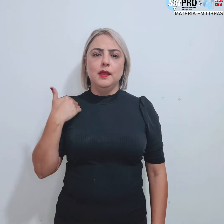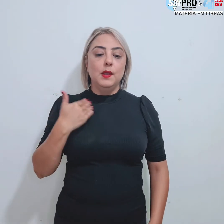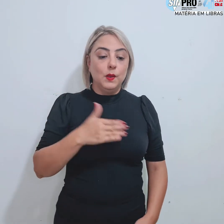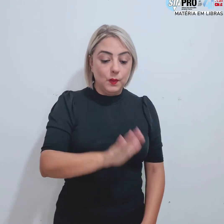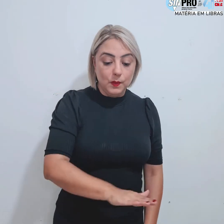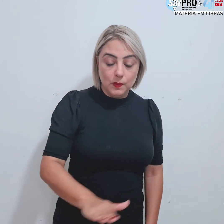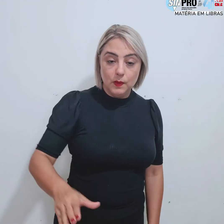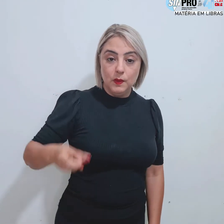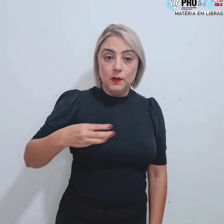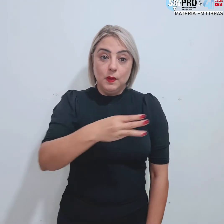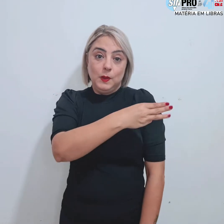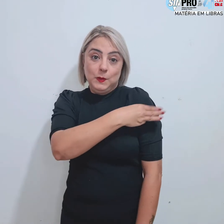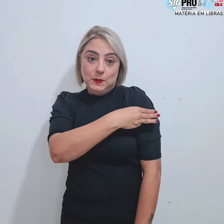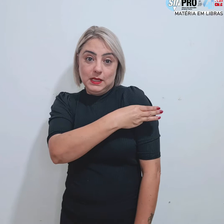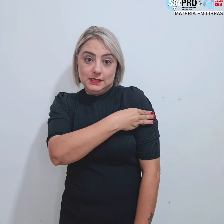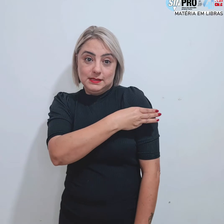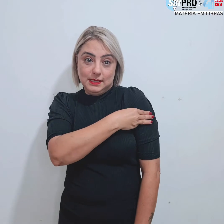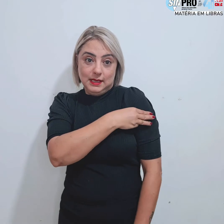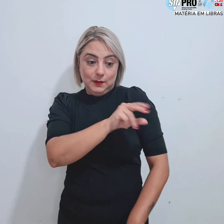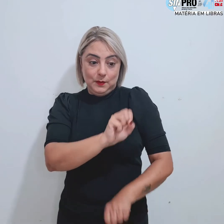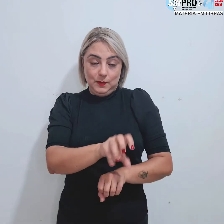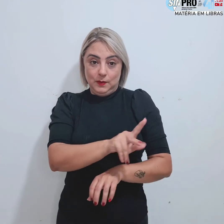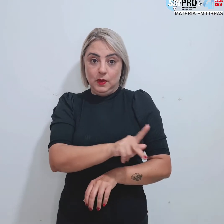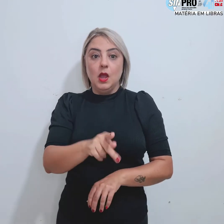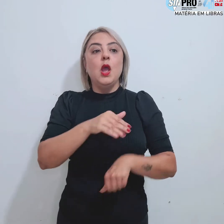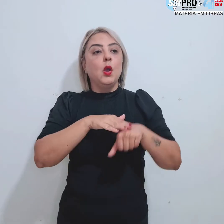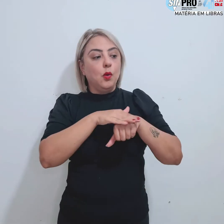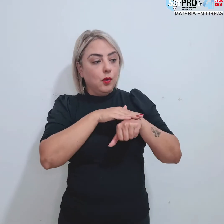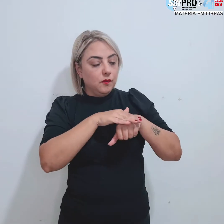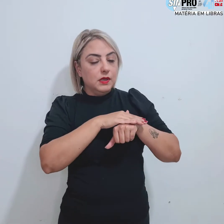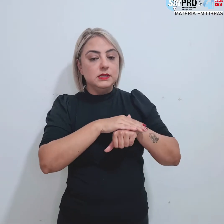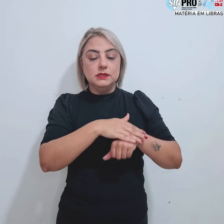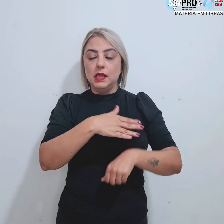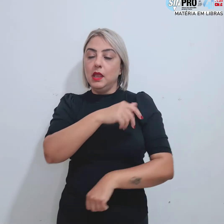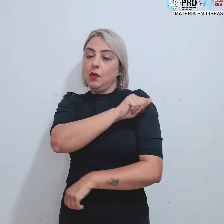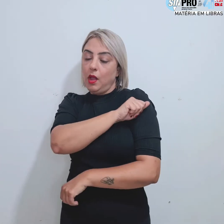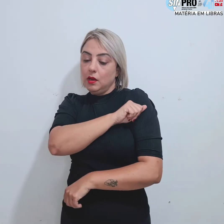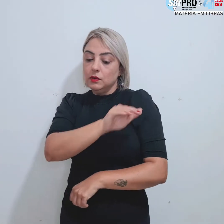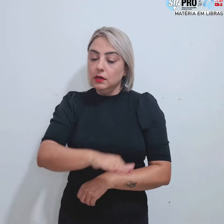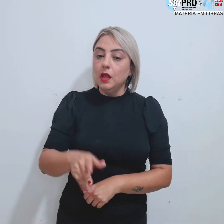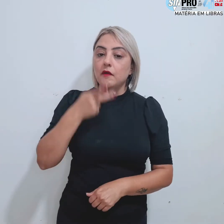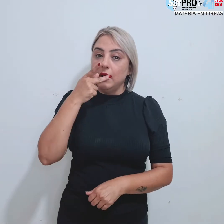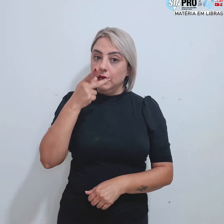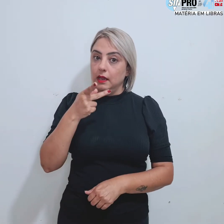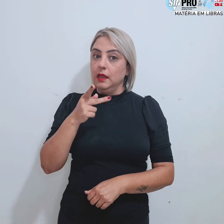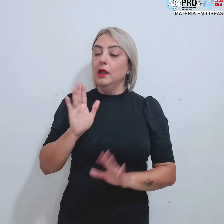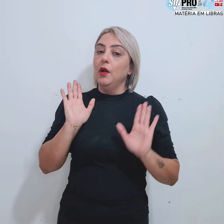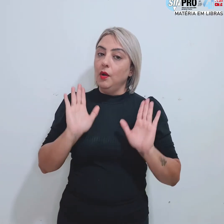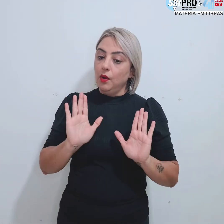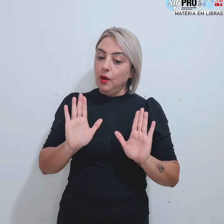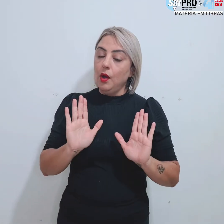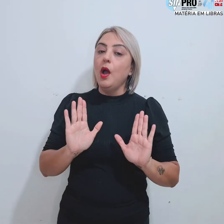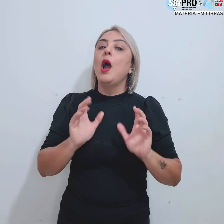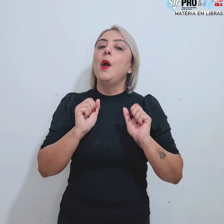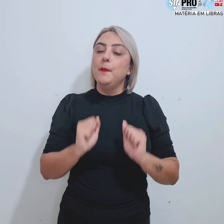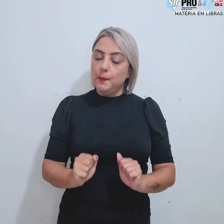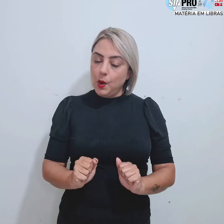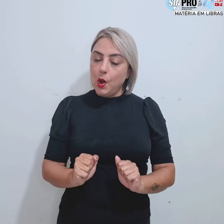estava com as crianças do terceiro ano. Aí, conversei com elas. Falei, olha, agora pode